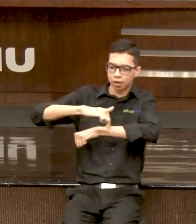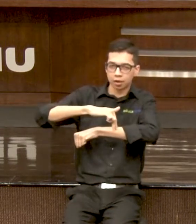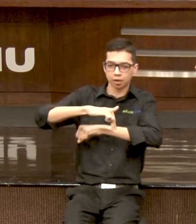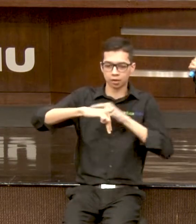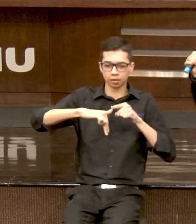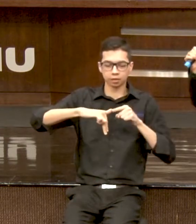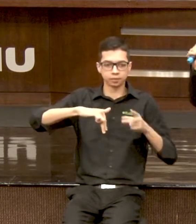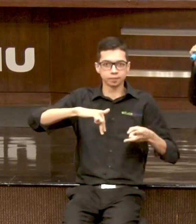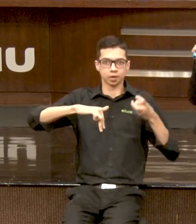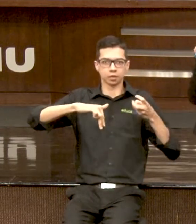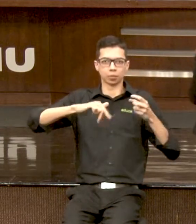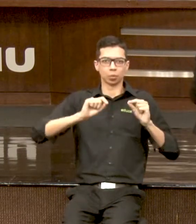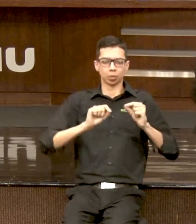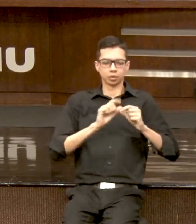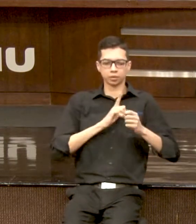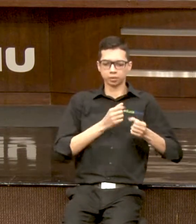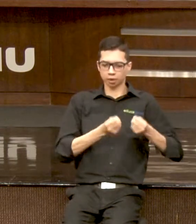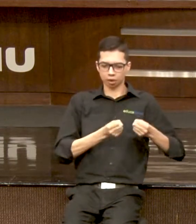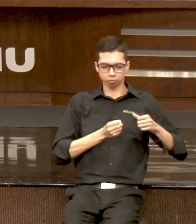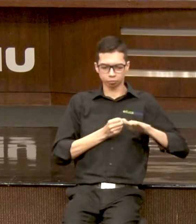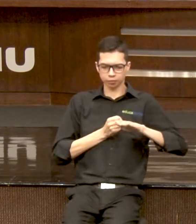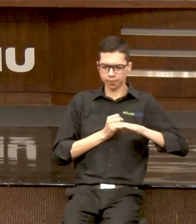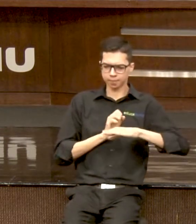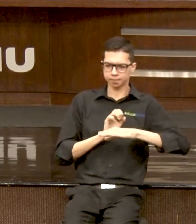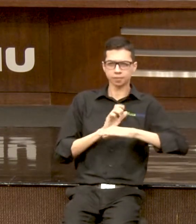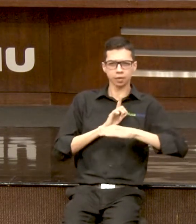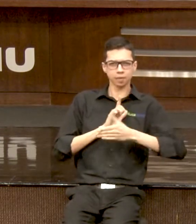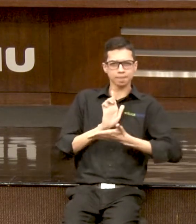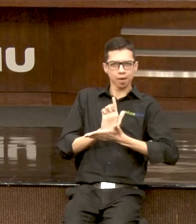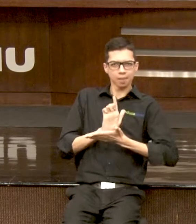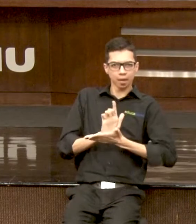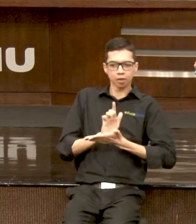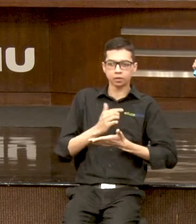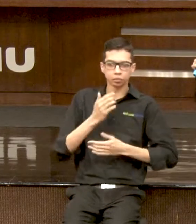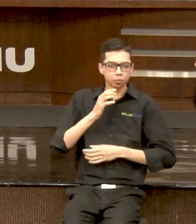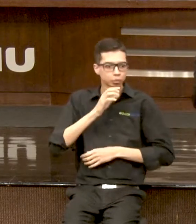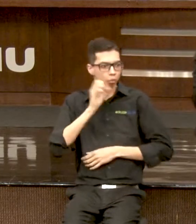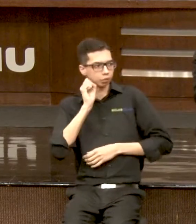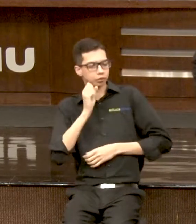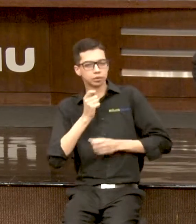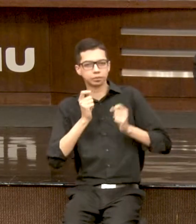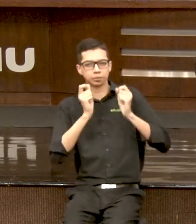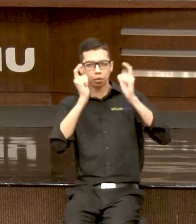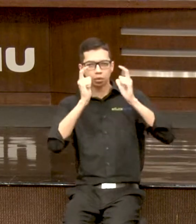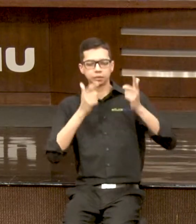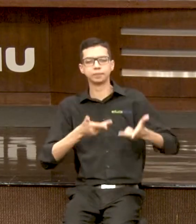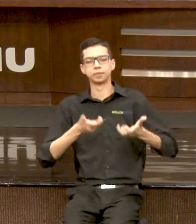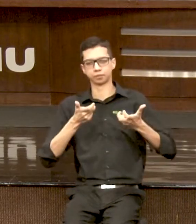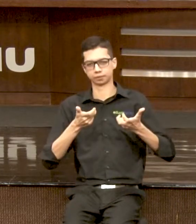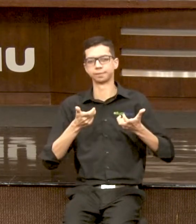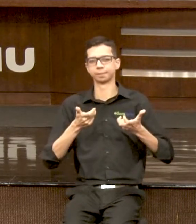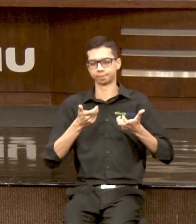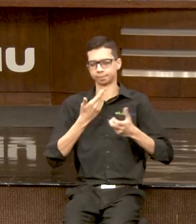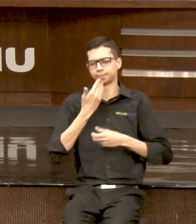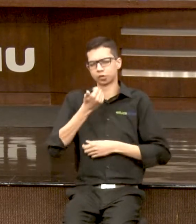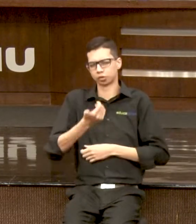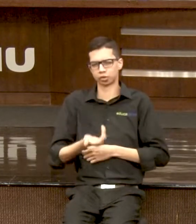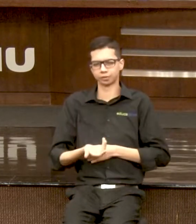de uma buzina alta, do que para realmente ter o aproveitamento da fala humana.